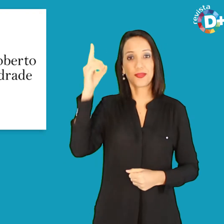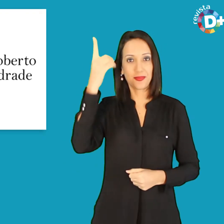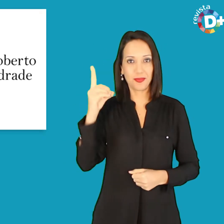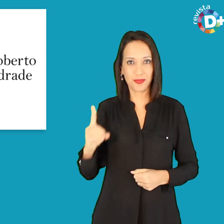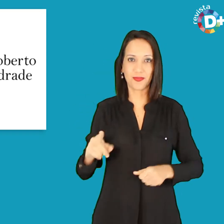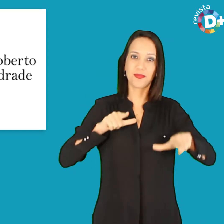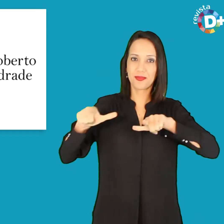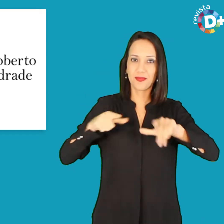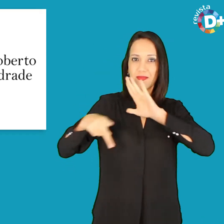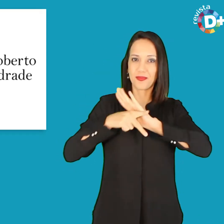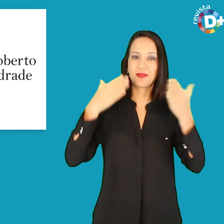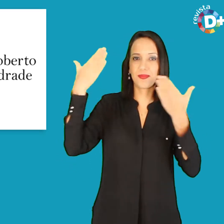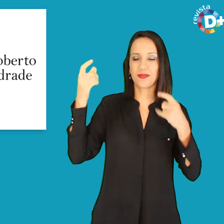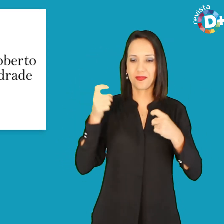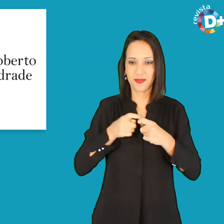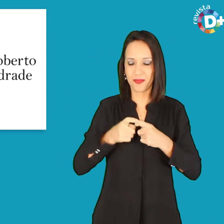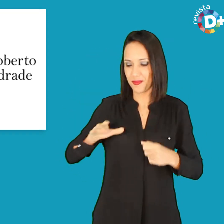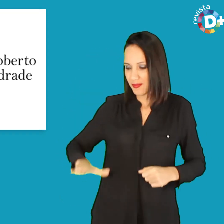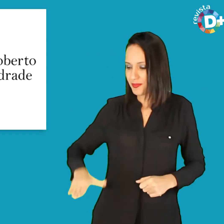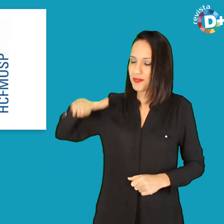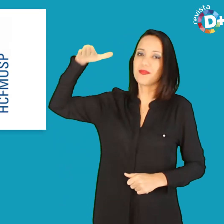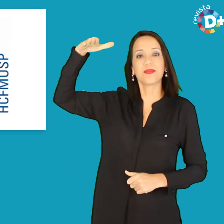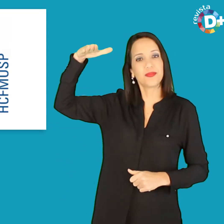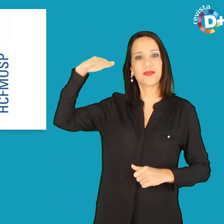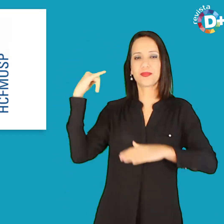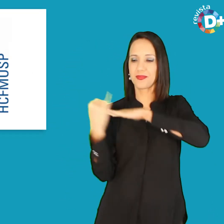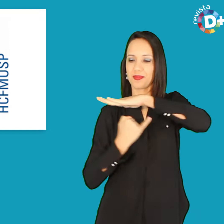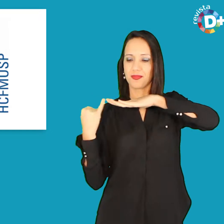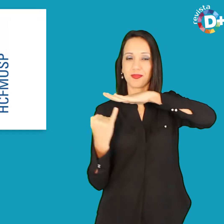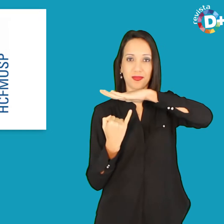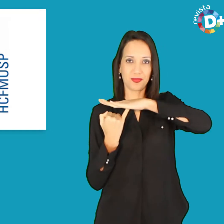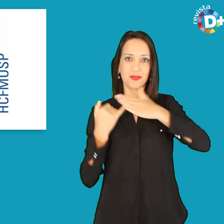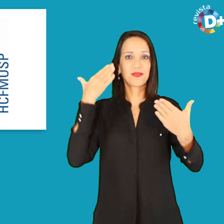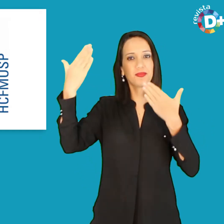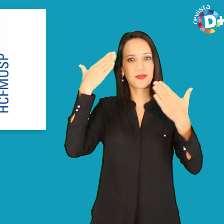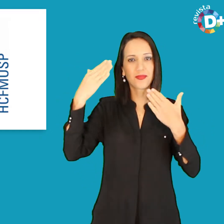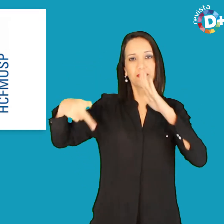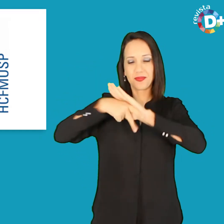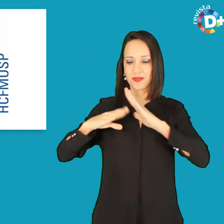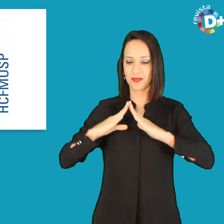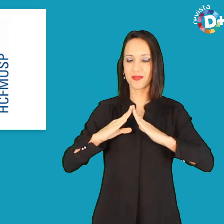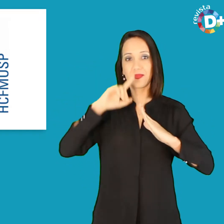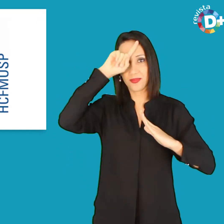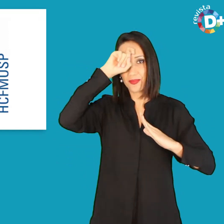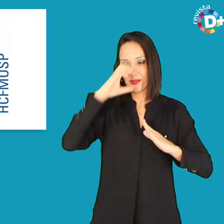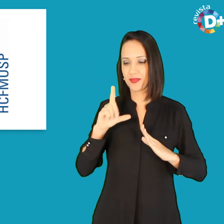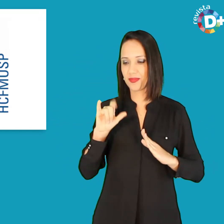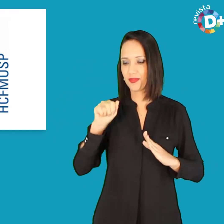de Psiquiatria da Infância e Adolescência do Instituto de Psiquiatria do Hospital das Clínicas, não é uma surpresa que